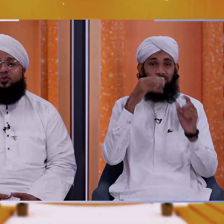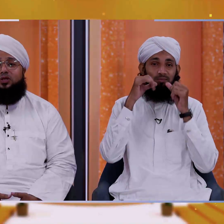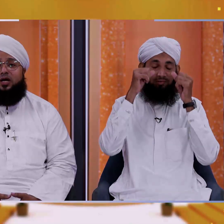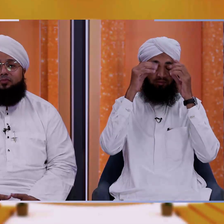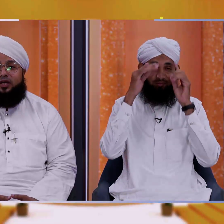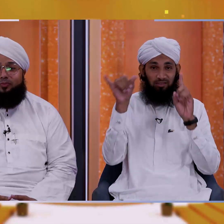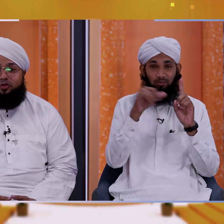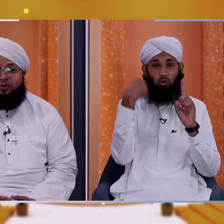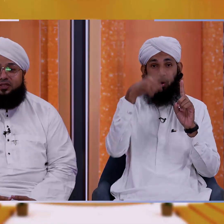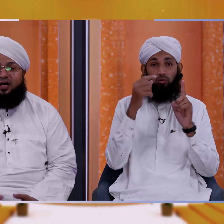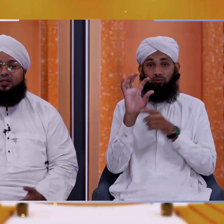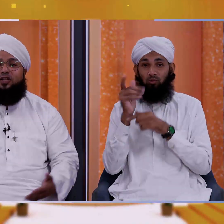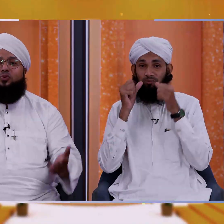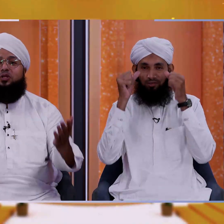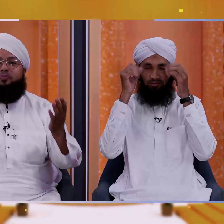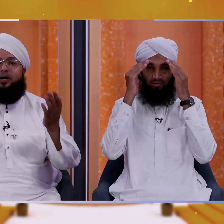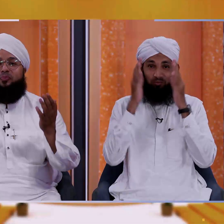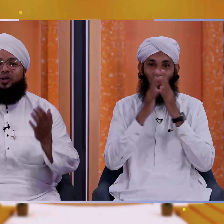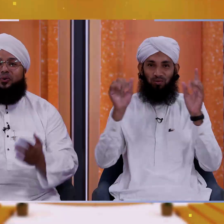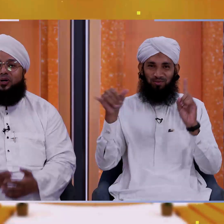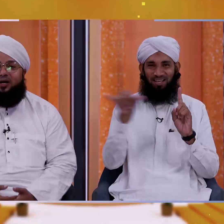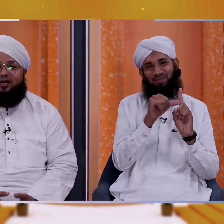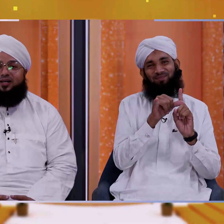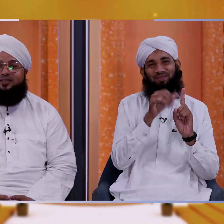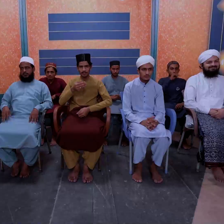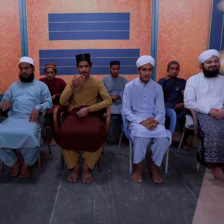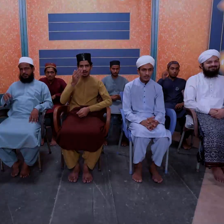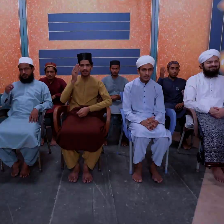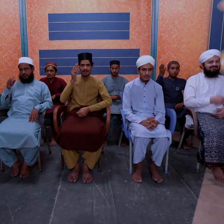جس نے دنیا میں مجھ پر زیادہ درود پاک پڑھا ہوگا۔